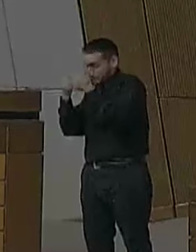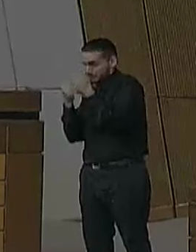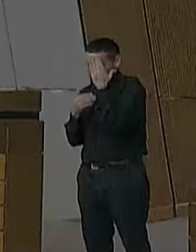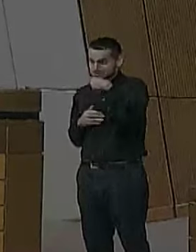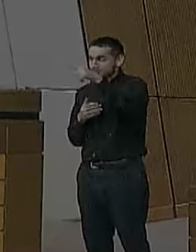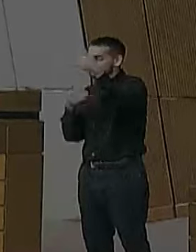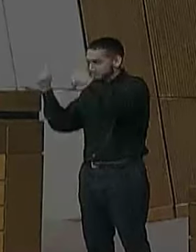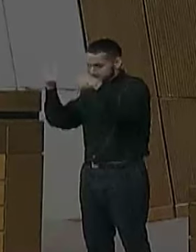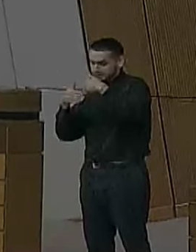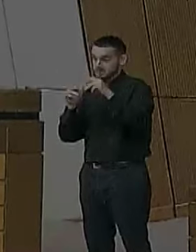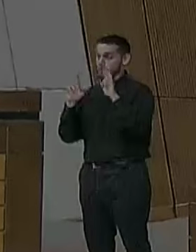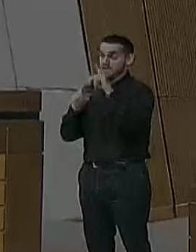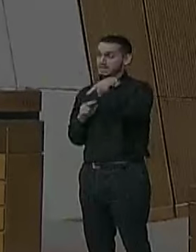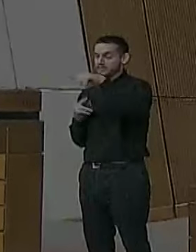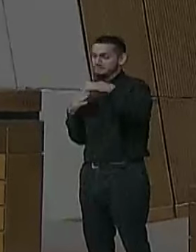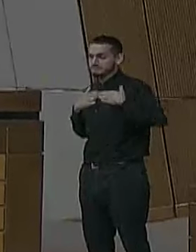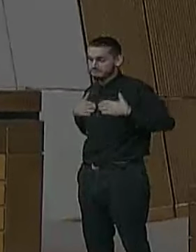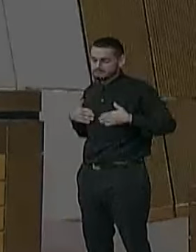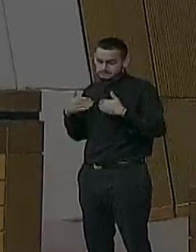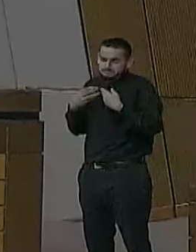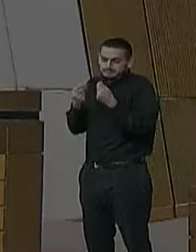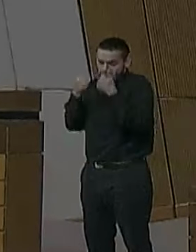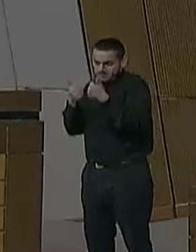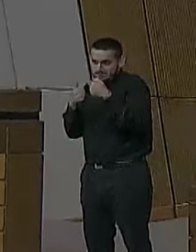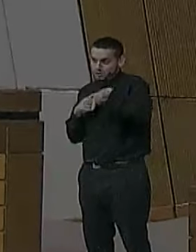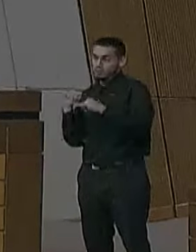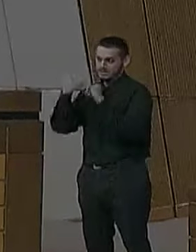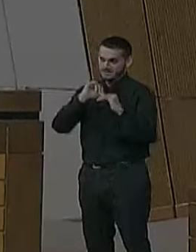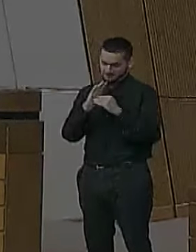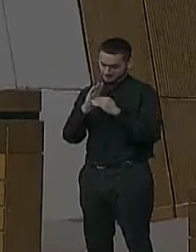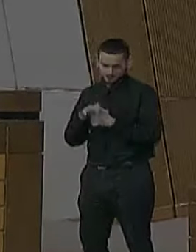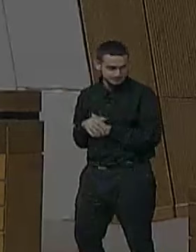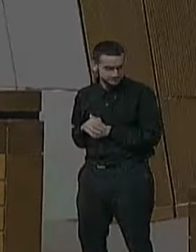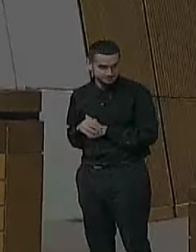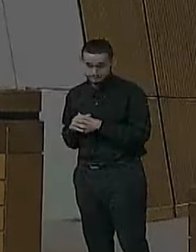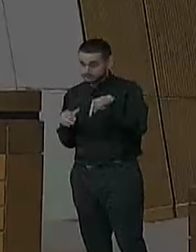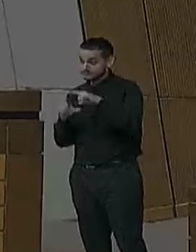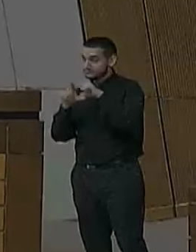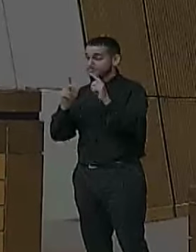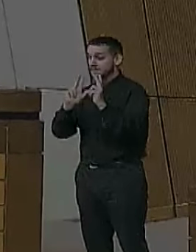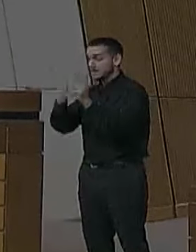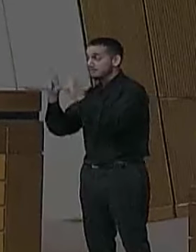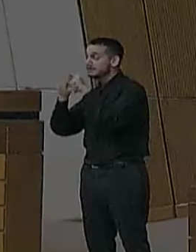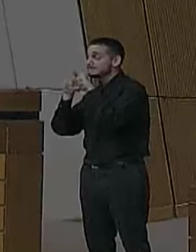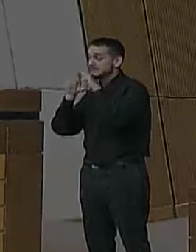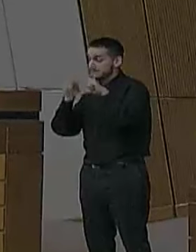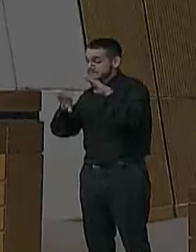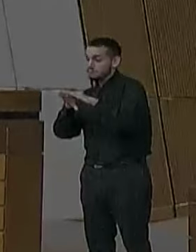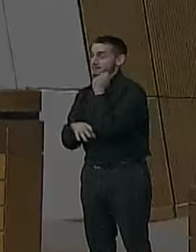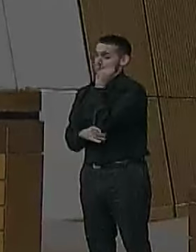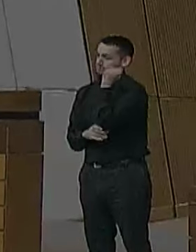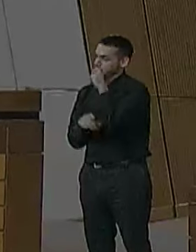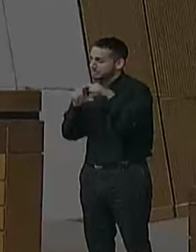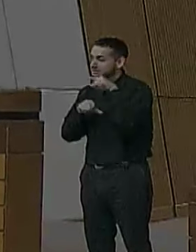están? Espero que estén bastante bien. Hoy vamos a dialogar sobre un tema muy importante que nos